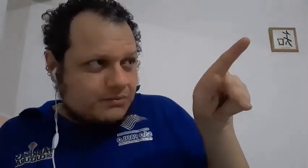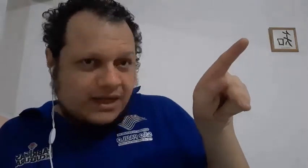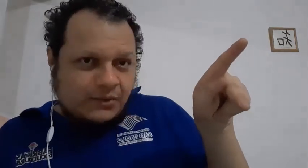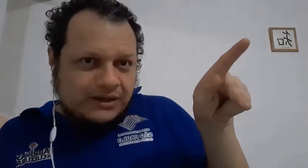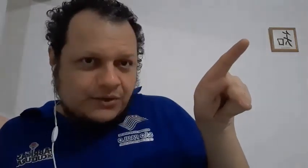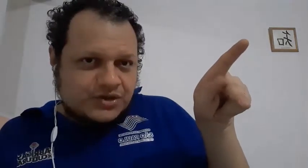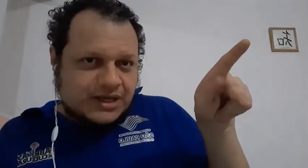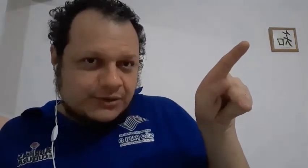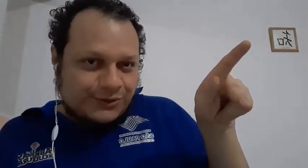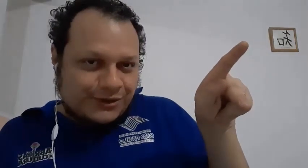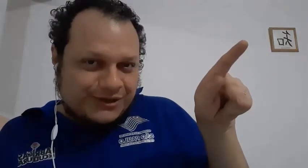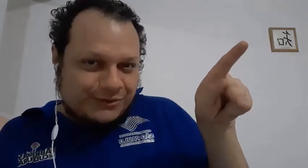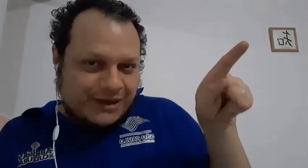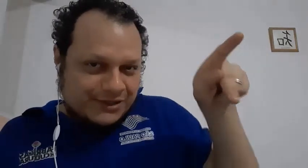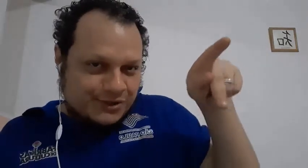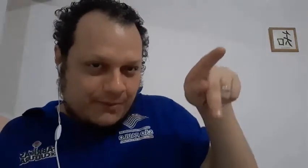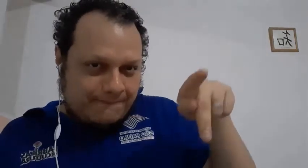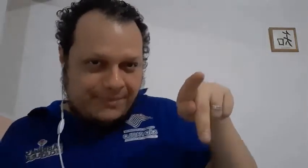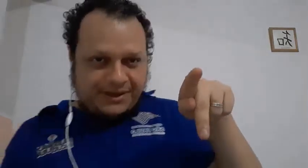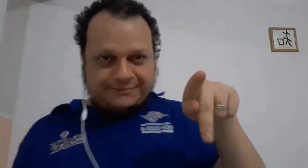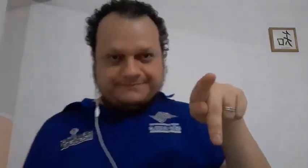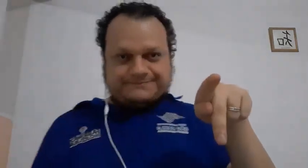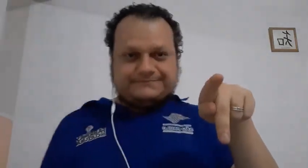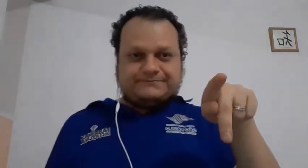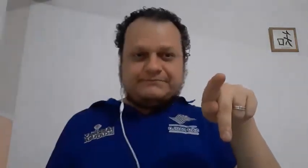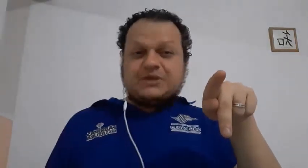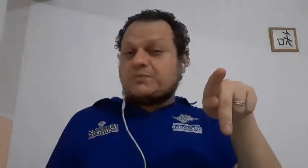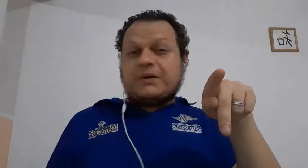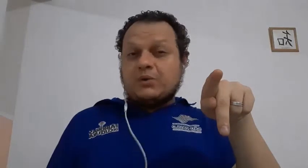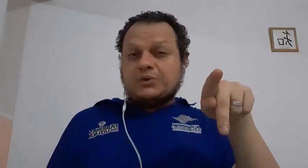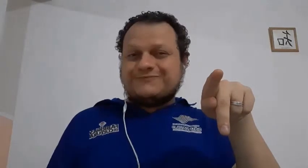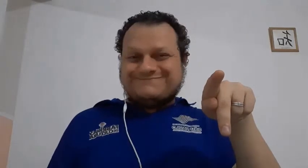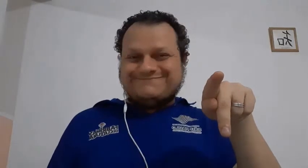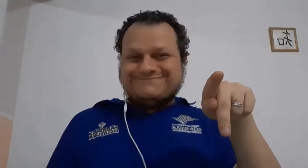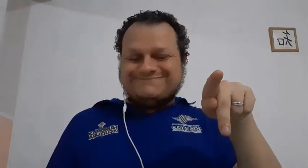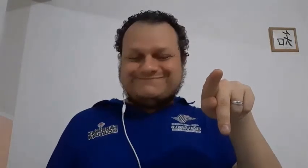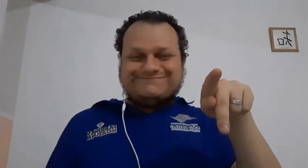meio entre o indicador e o dedo médio. P. P de Paulo.